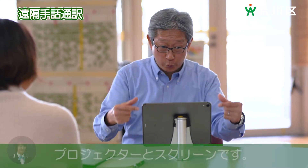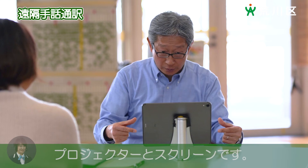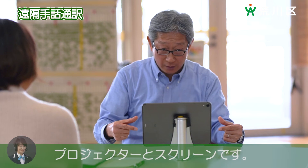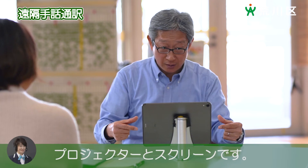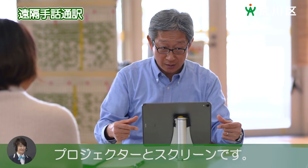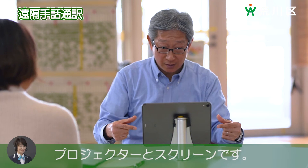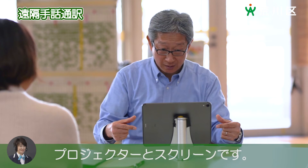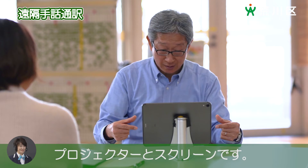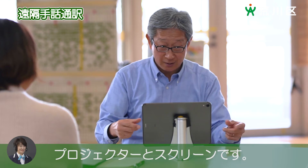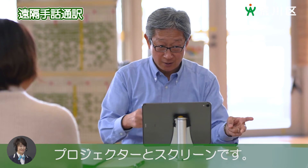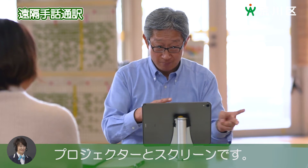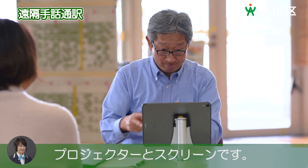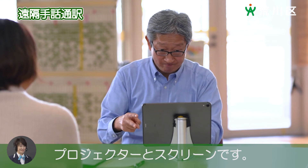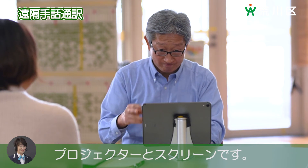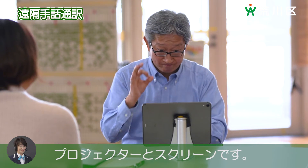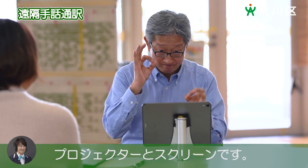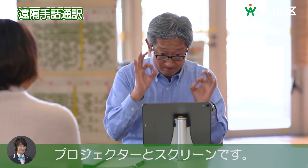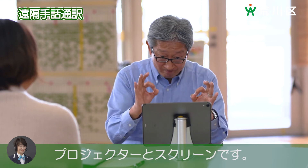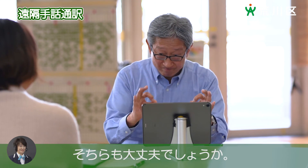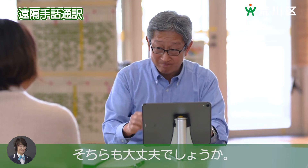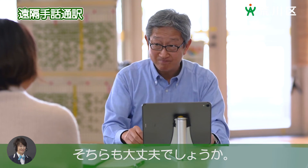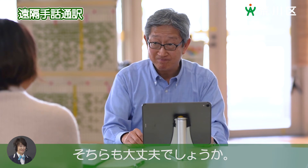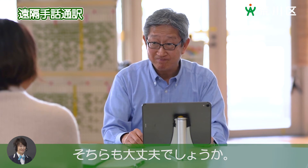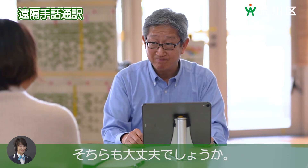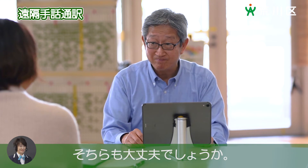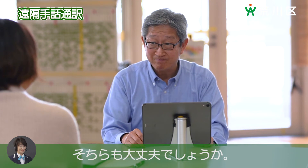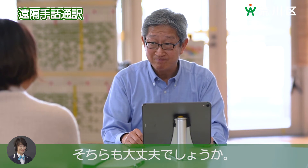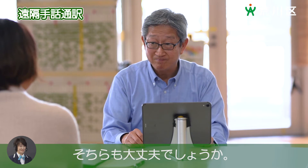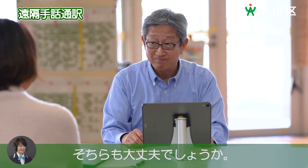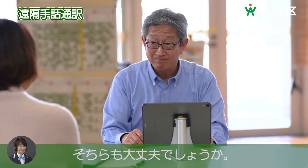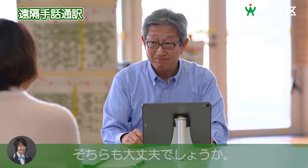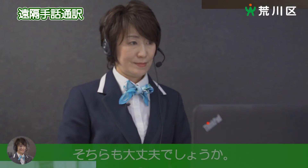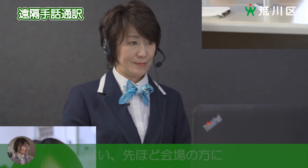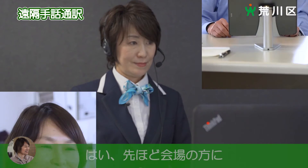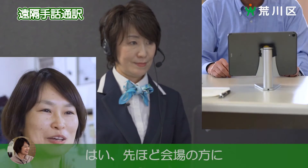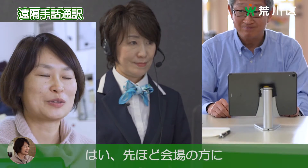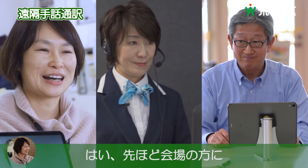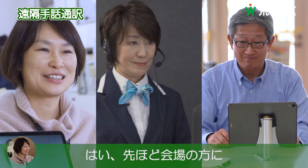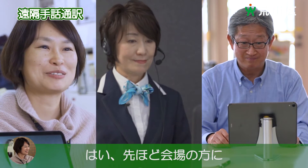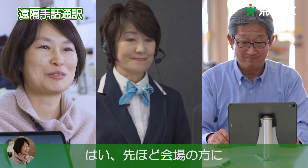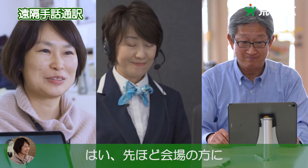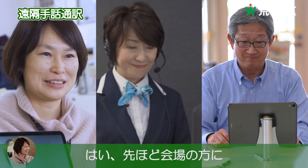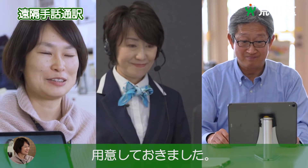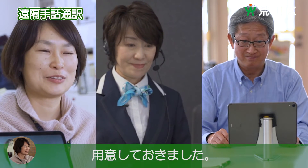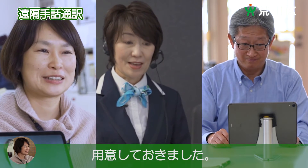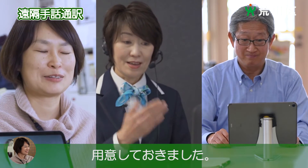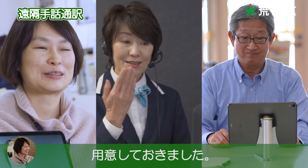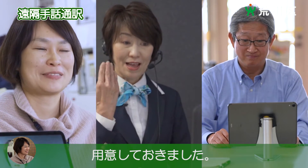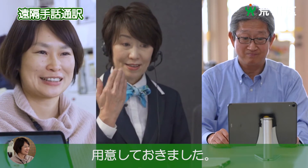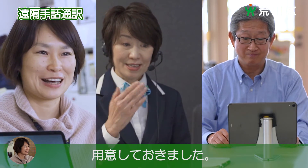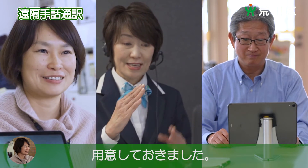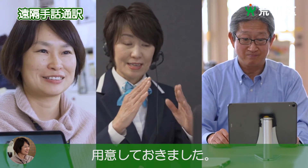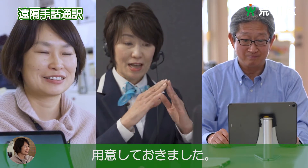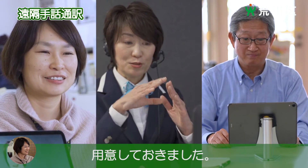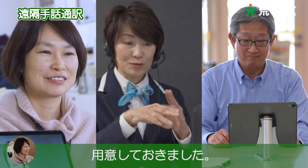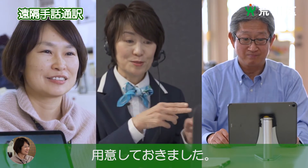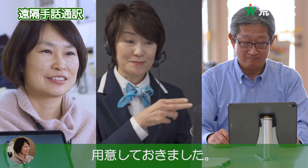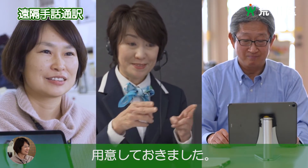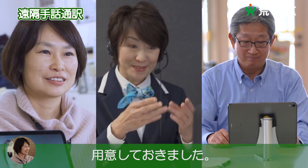プロジェクターとスクリーンです。そちらも大丈夫でしょうか。 はい、先ほど会場の方に用意しておきました